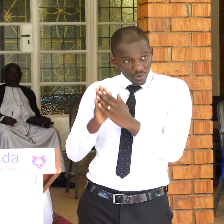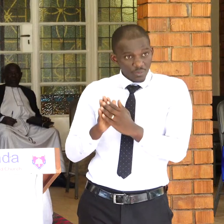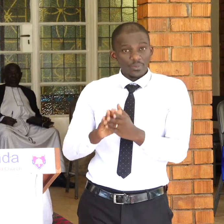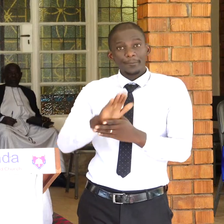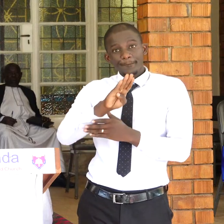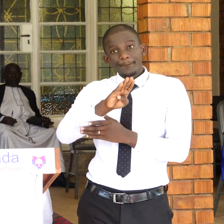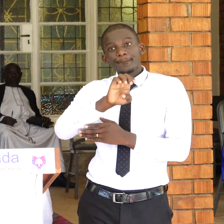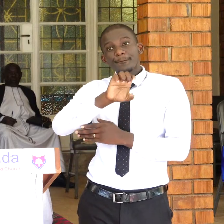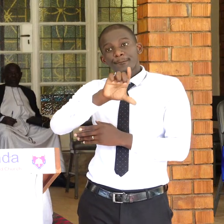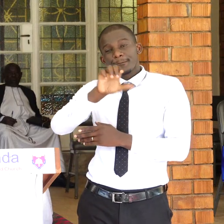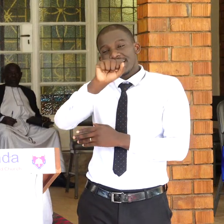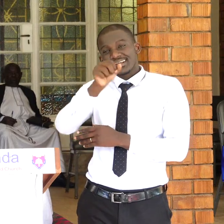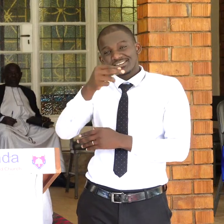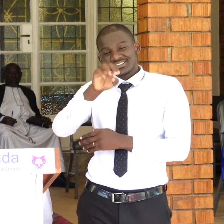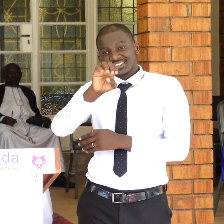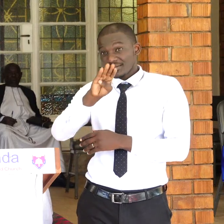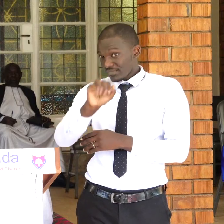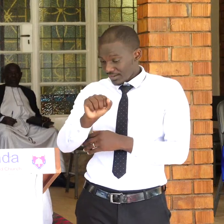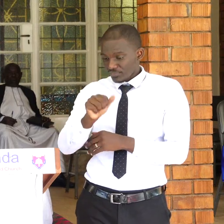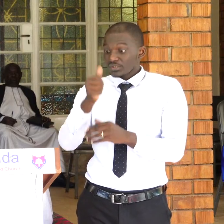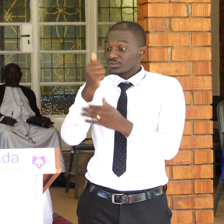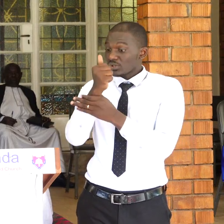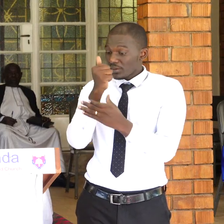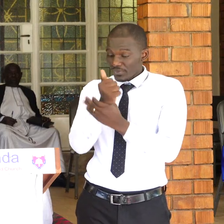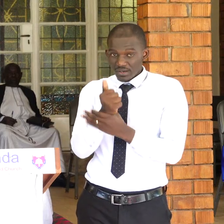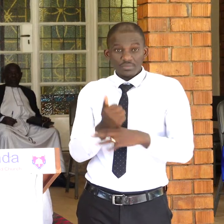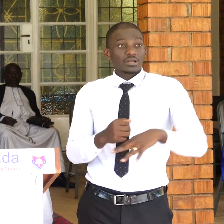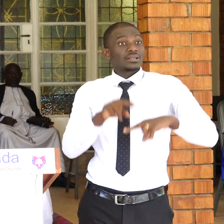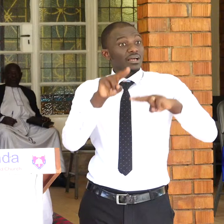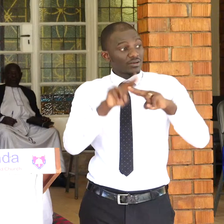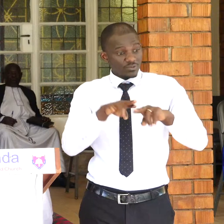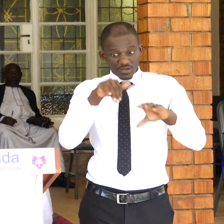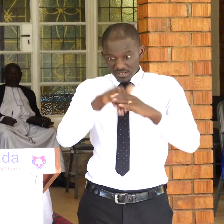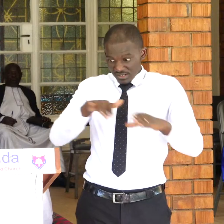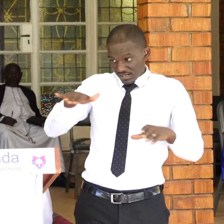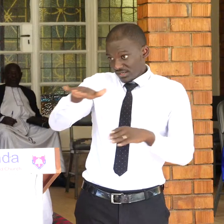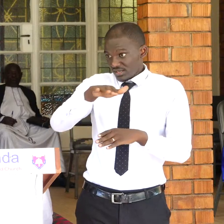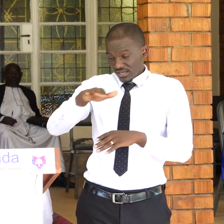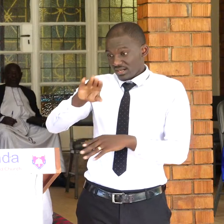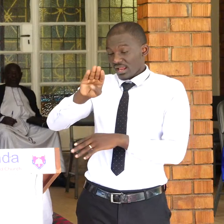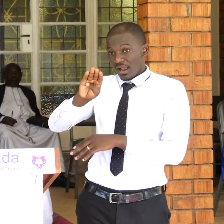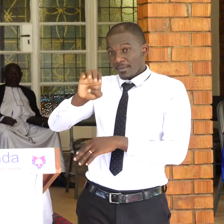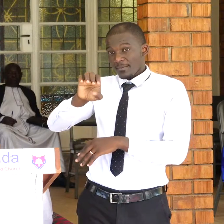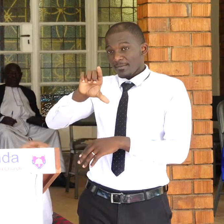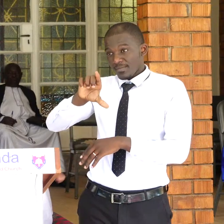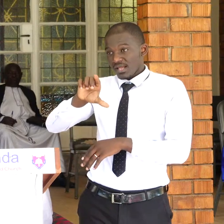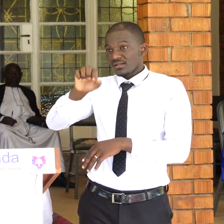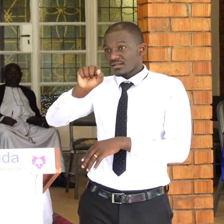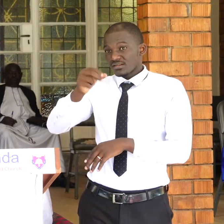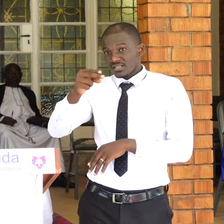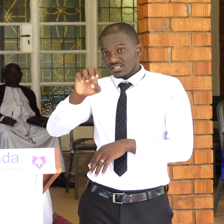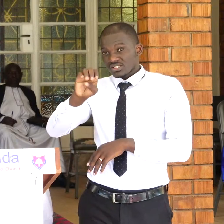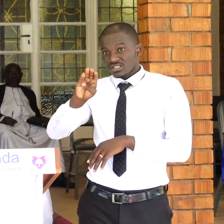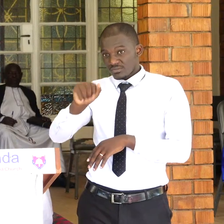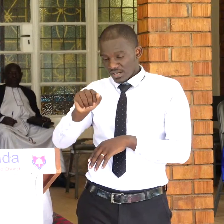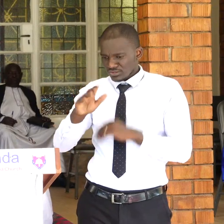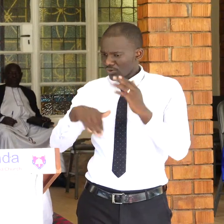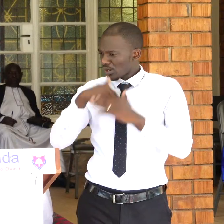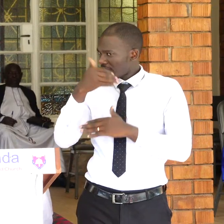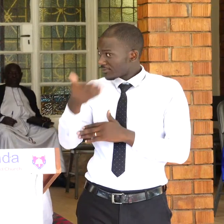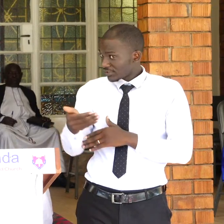Beeruseba Ibrahimu n'atuulanga mu Beeruseba awo olwatuuka oluvannyuma